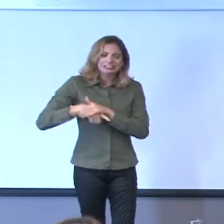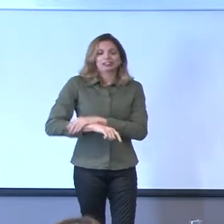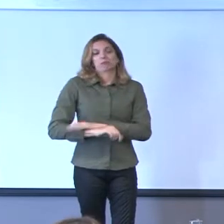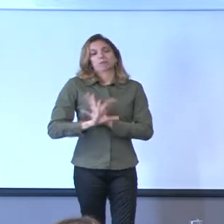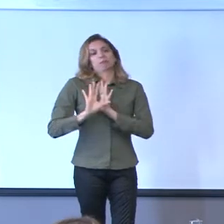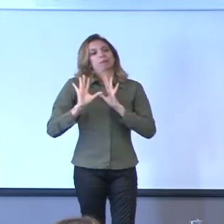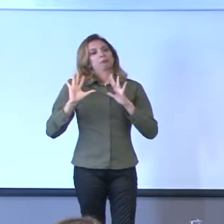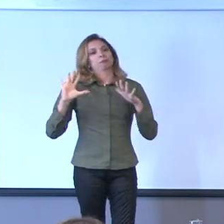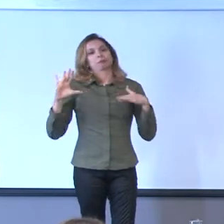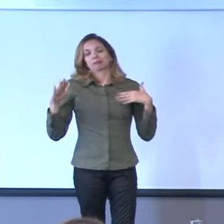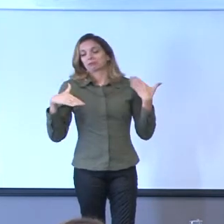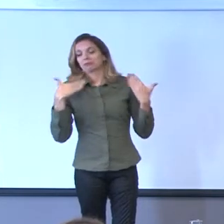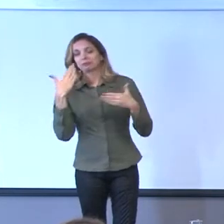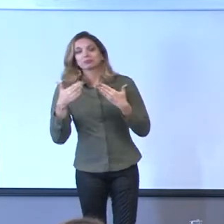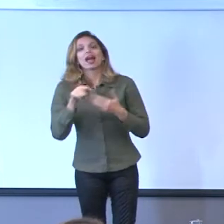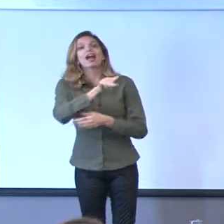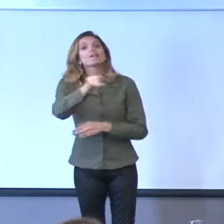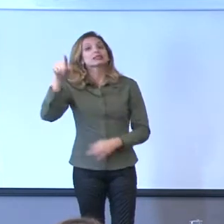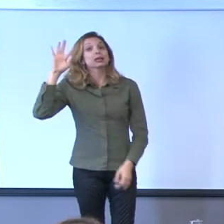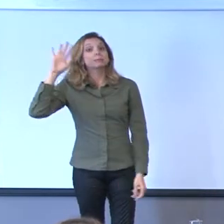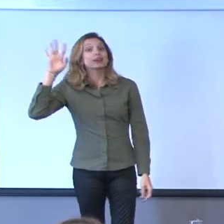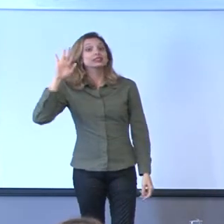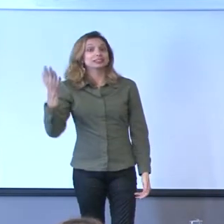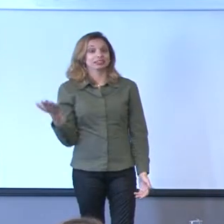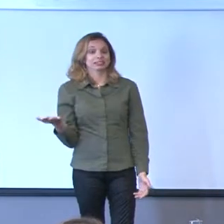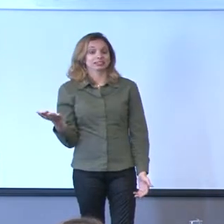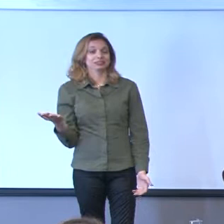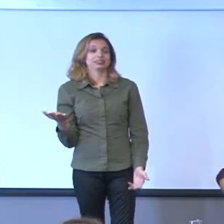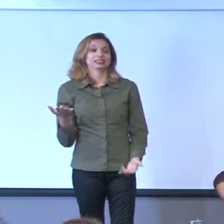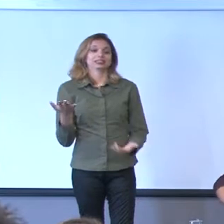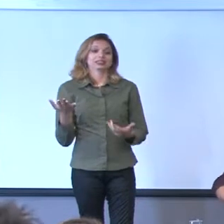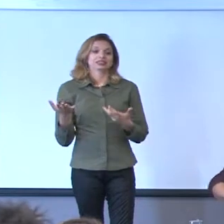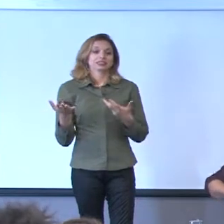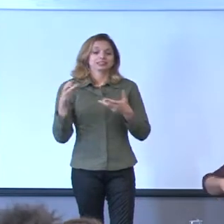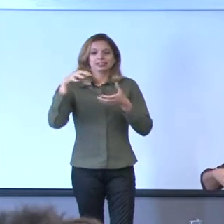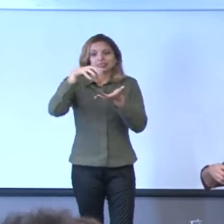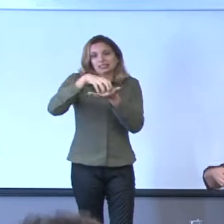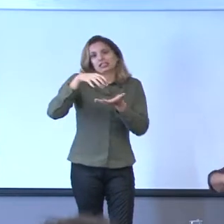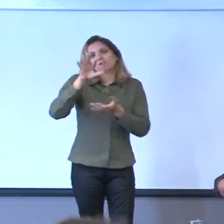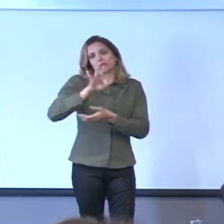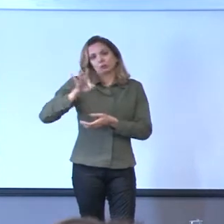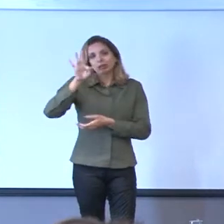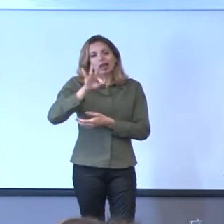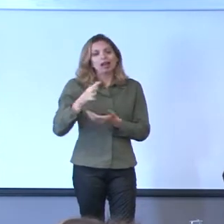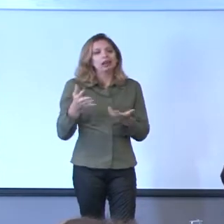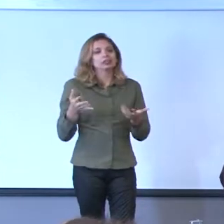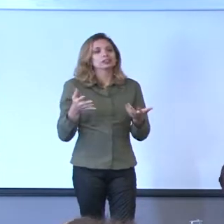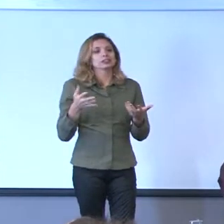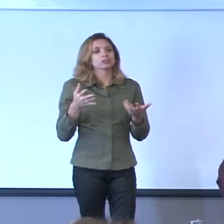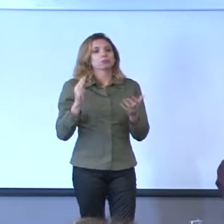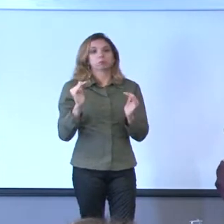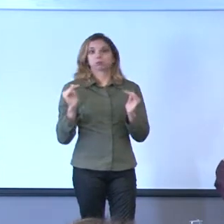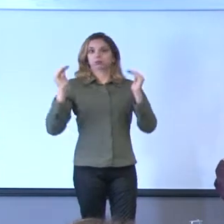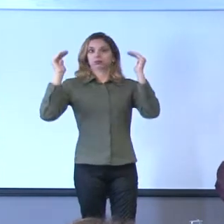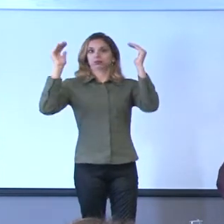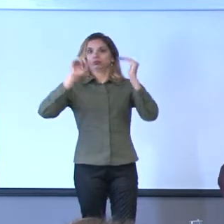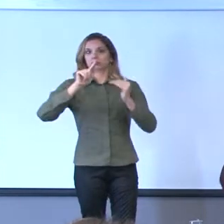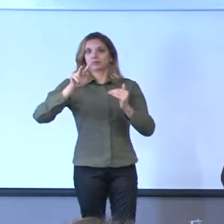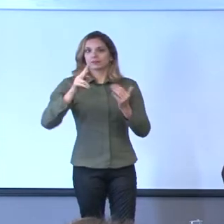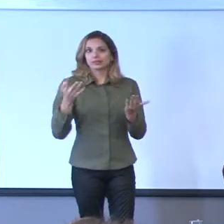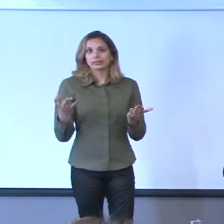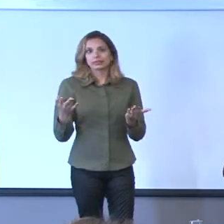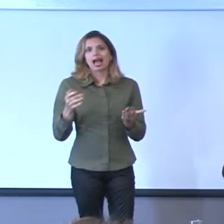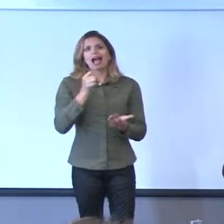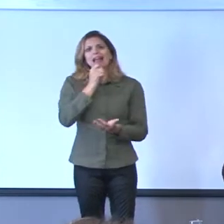Enfim, então, você imagina, né, se numa faculdade, né, considerada de ponta, etc., a gente ainda tem